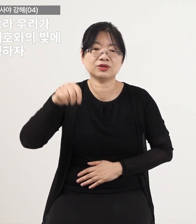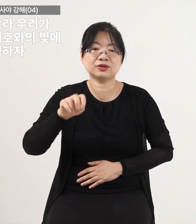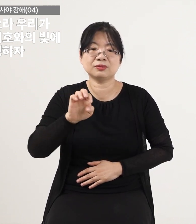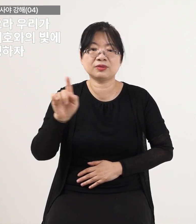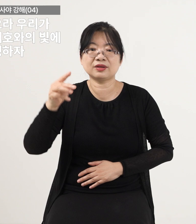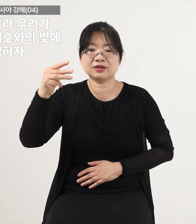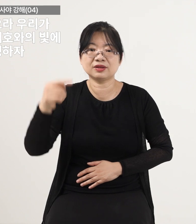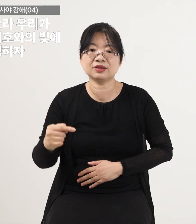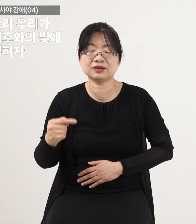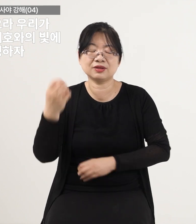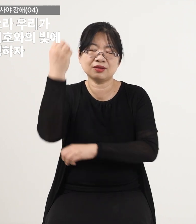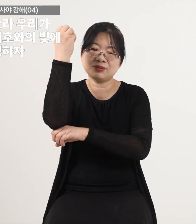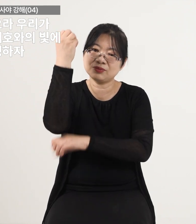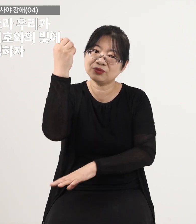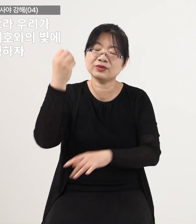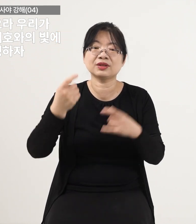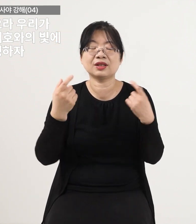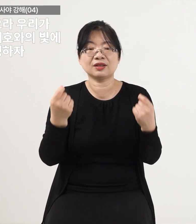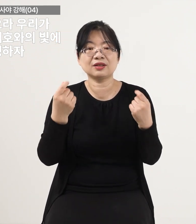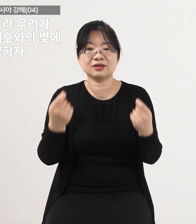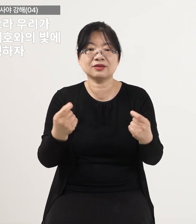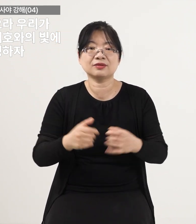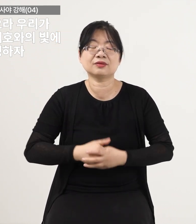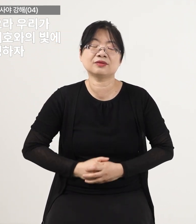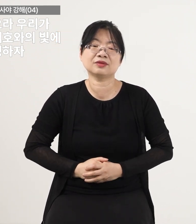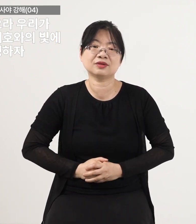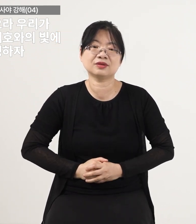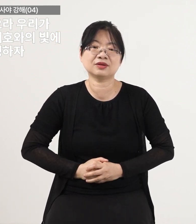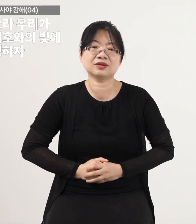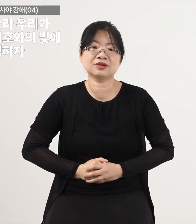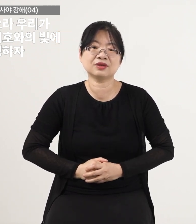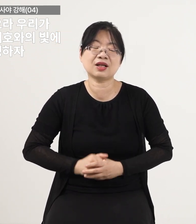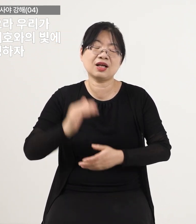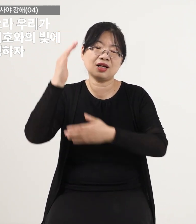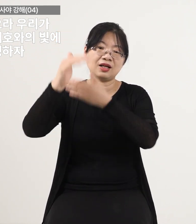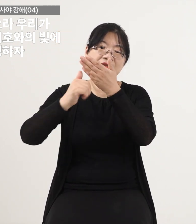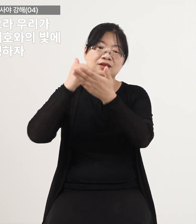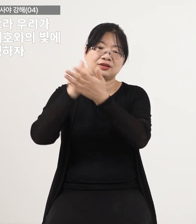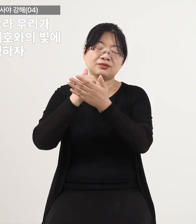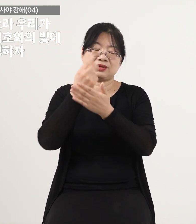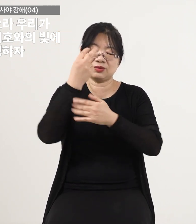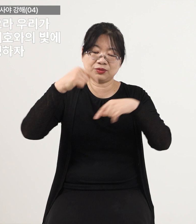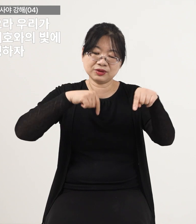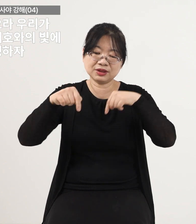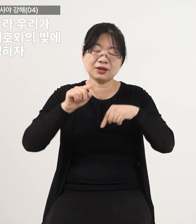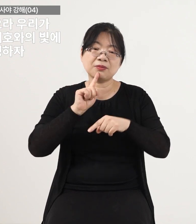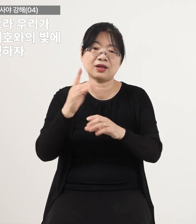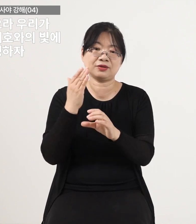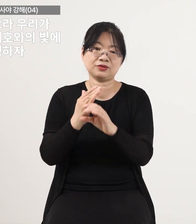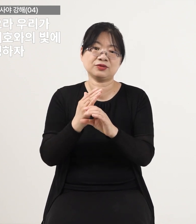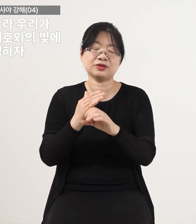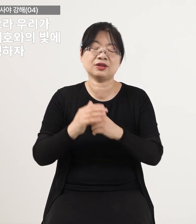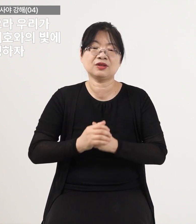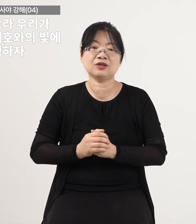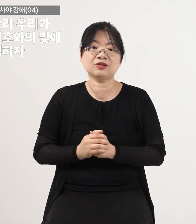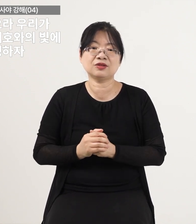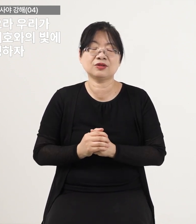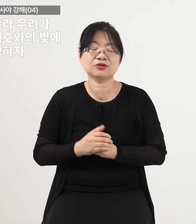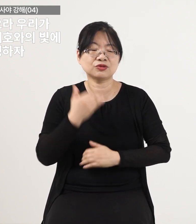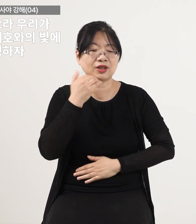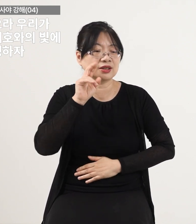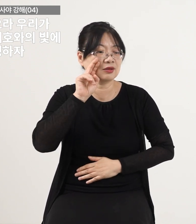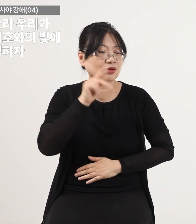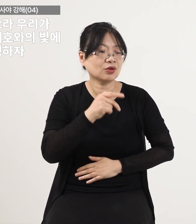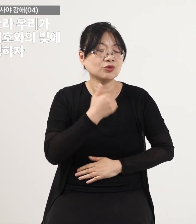나온 뿌리가 같습니다. 그러니까 하나님의 통치를 얘기합니다. 여기서는 누가